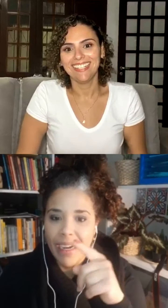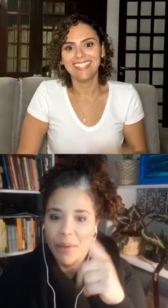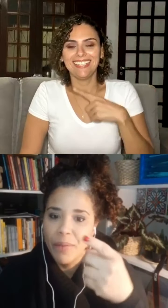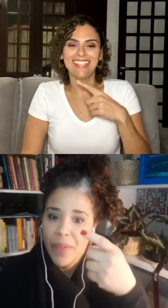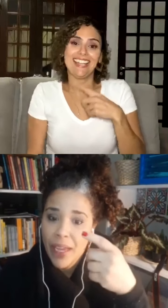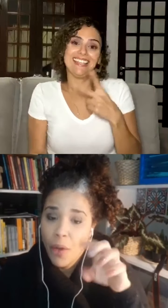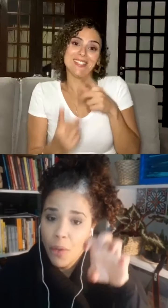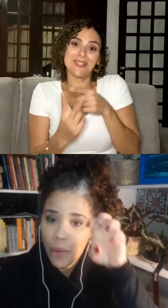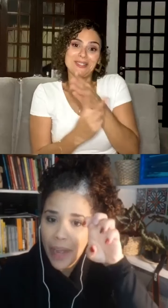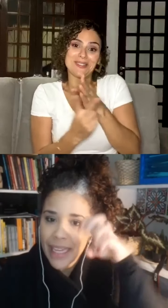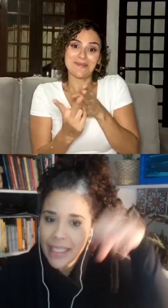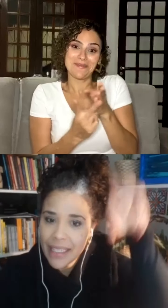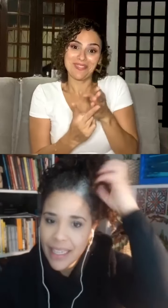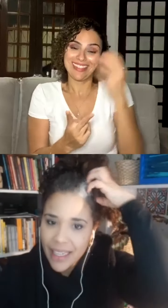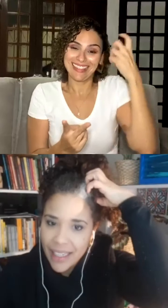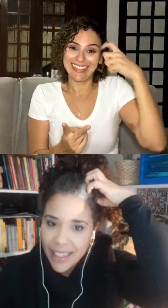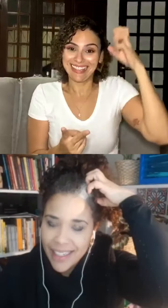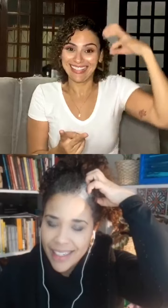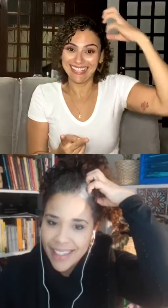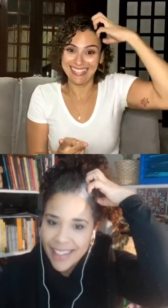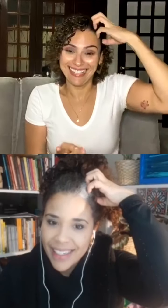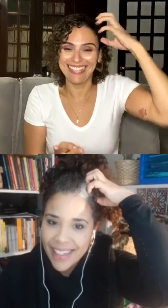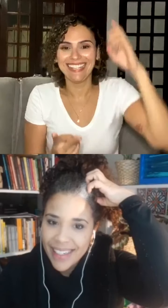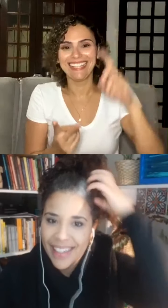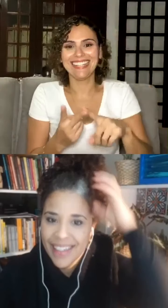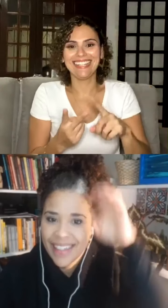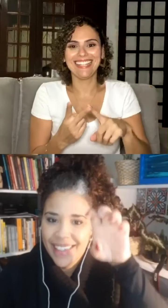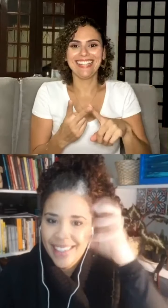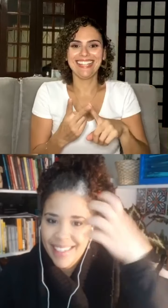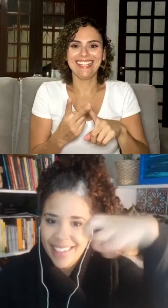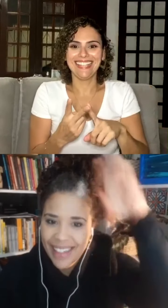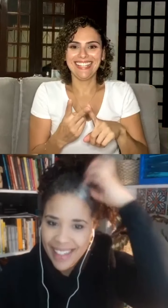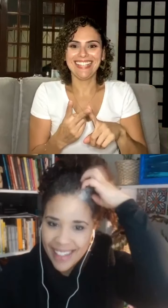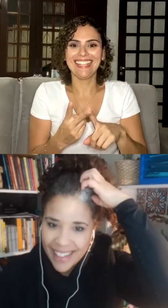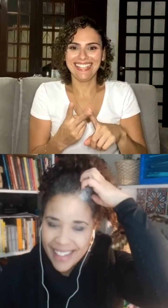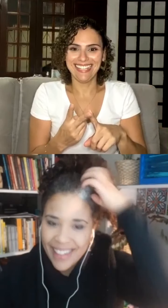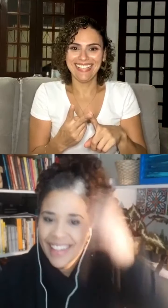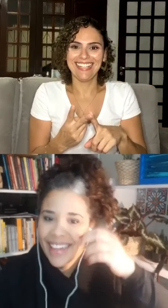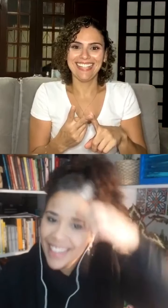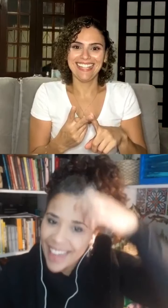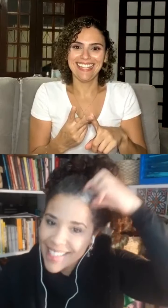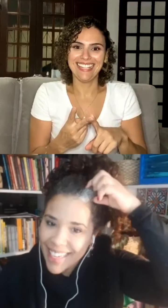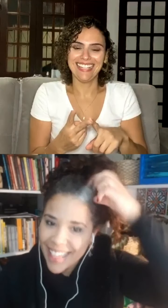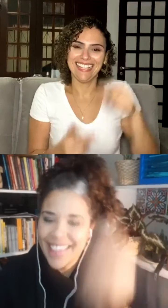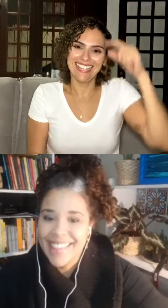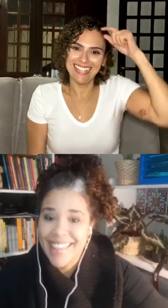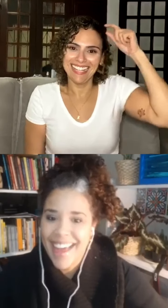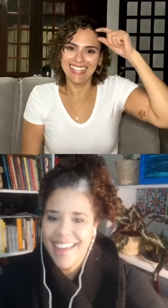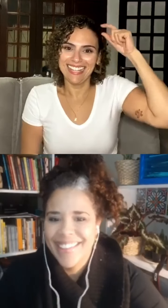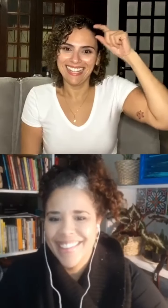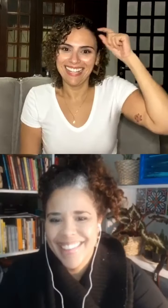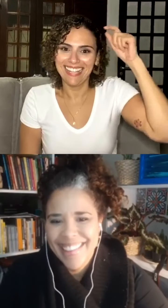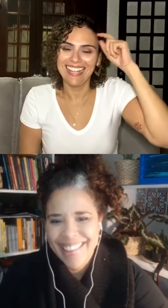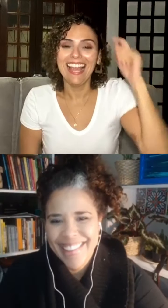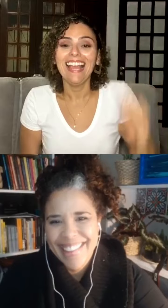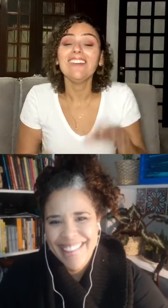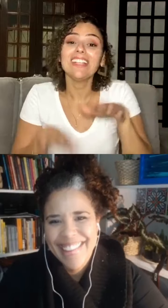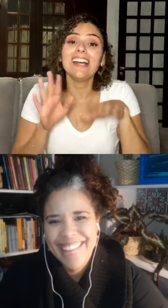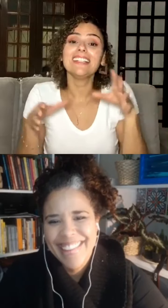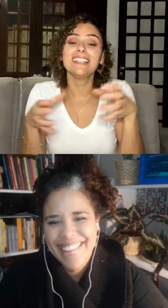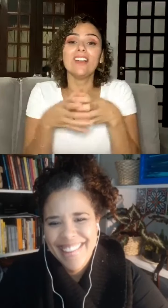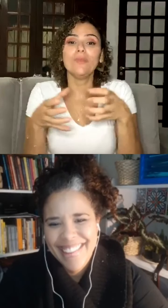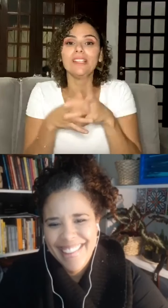então. Esse e esse aqui, certo? Na